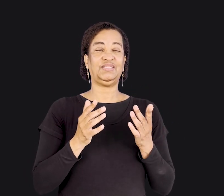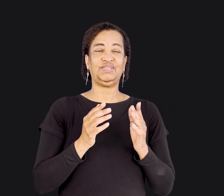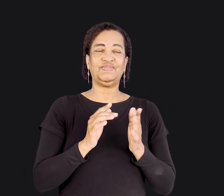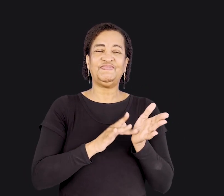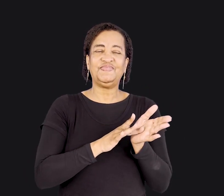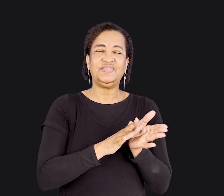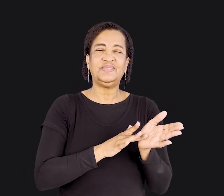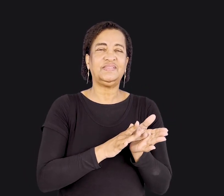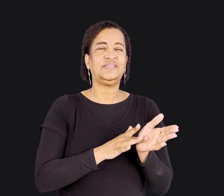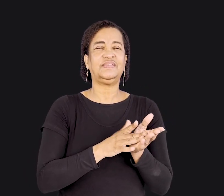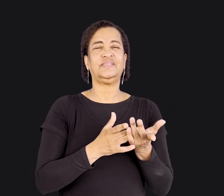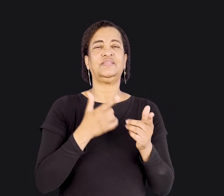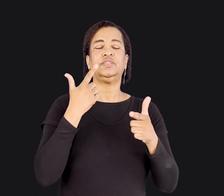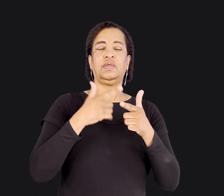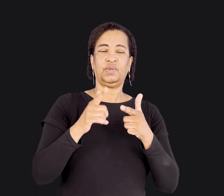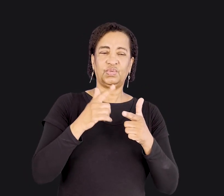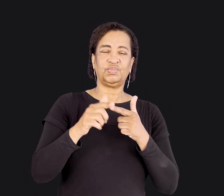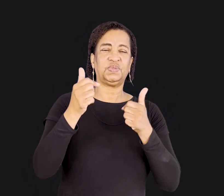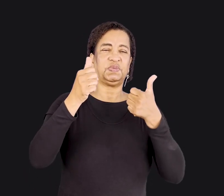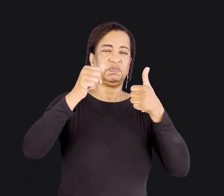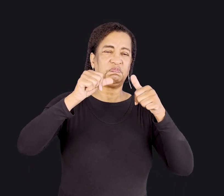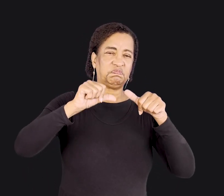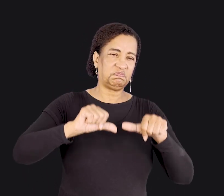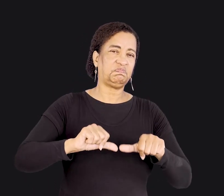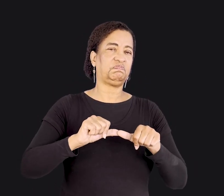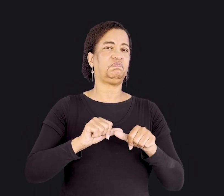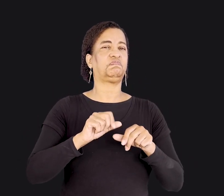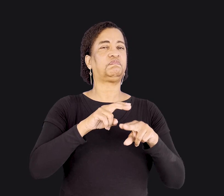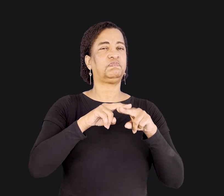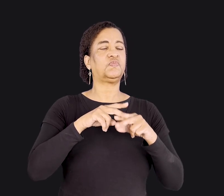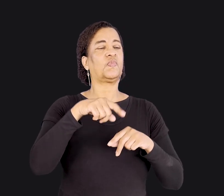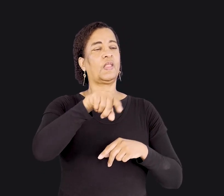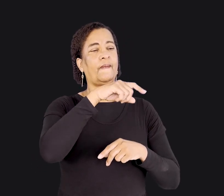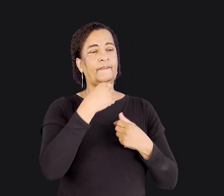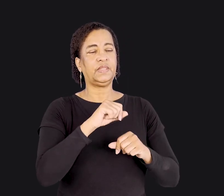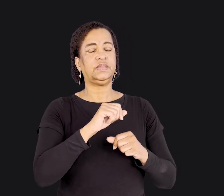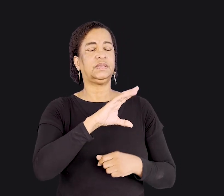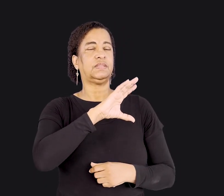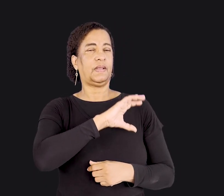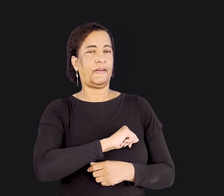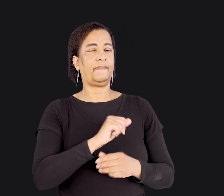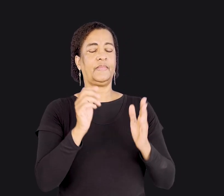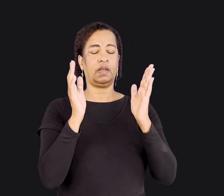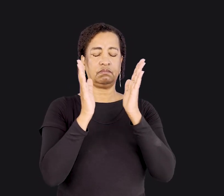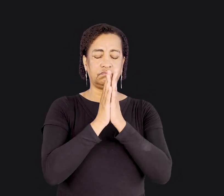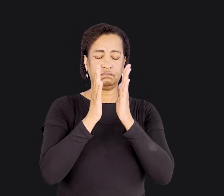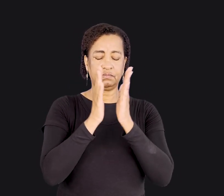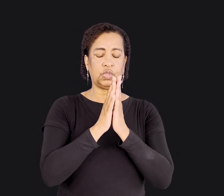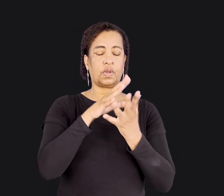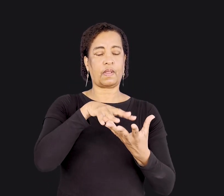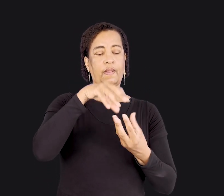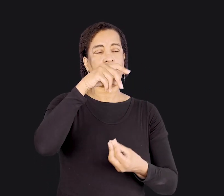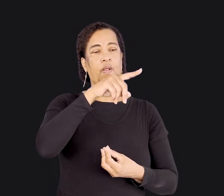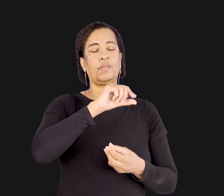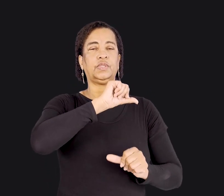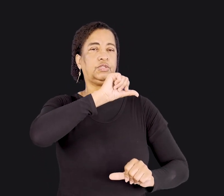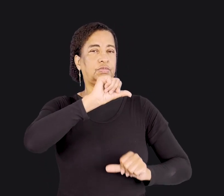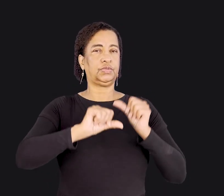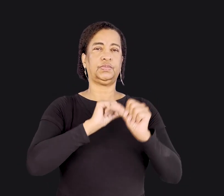consequências são muito negativas. Por isso, além de amá-lo, você precisa orar para que sua alma seja restaurada. O